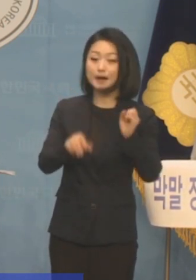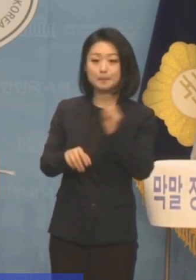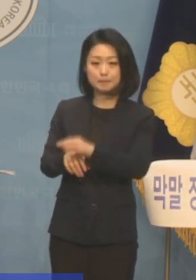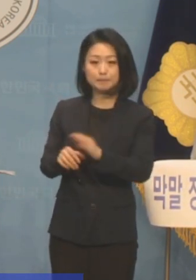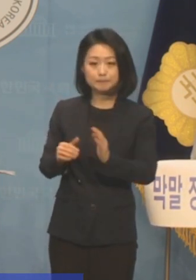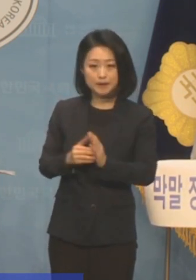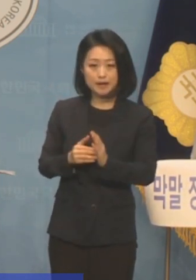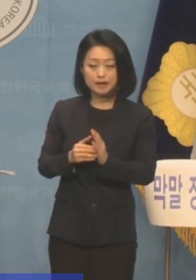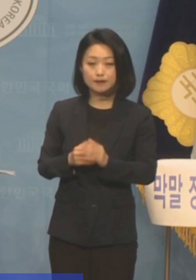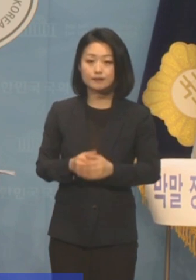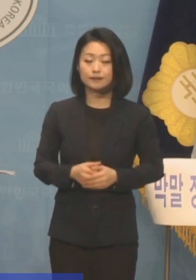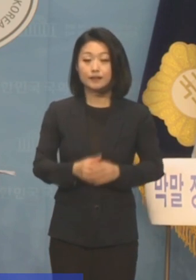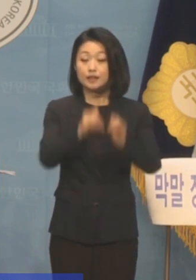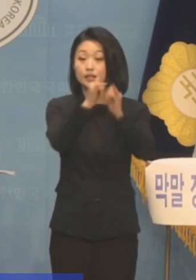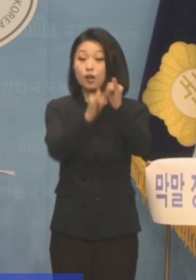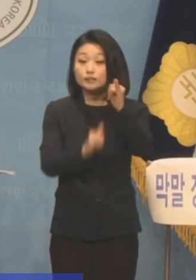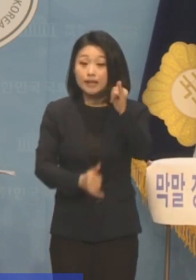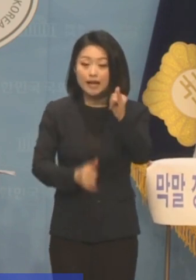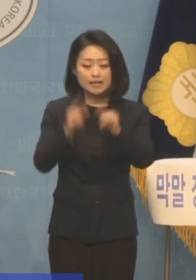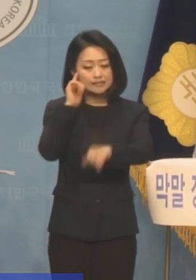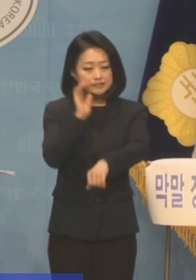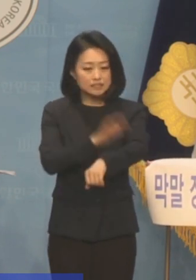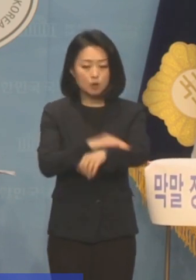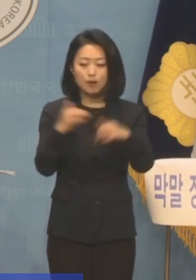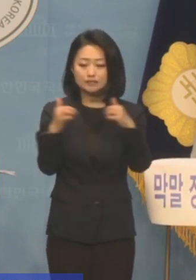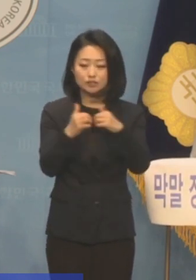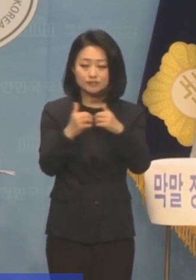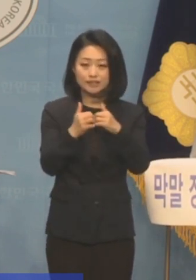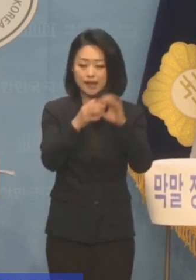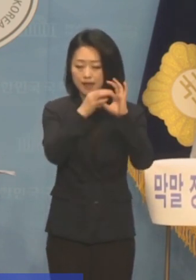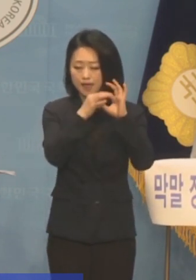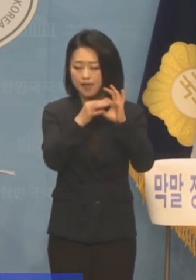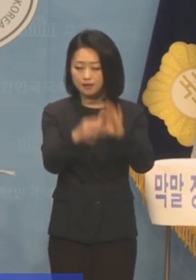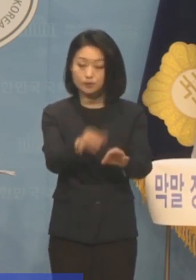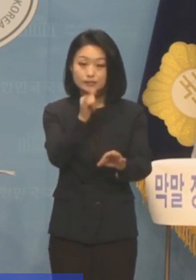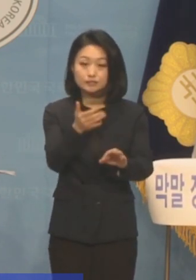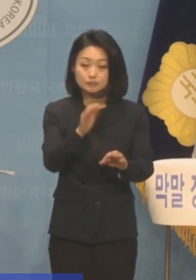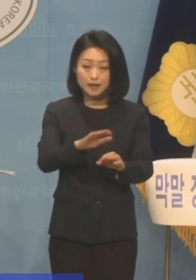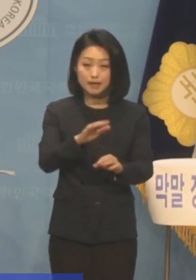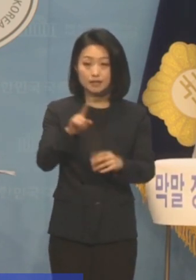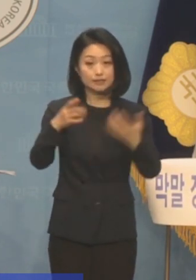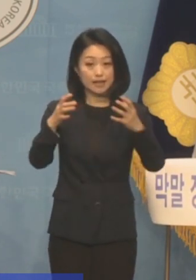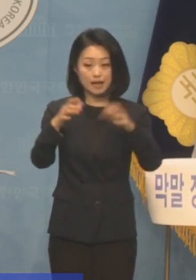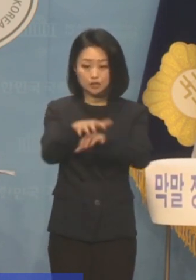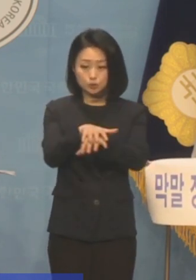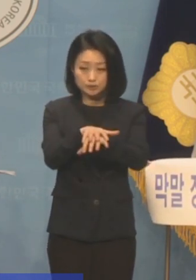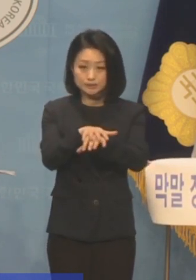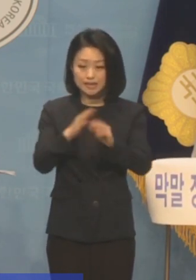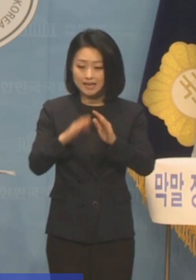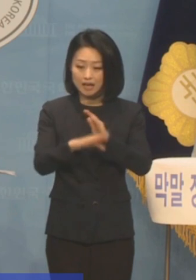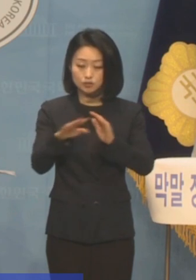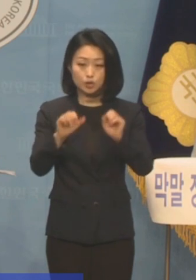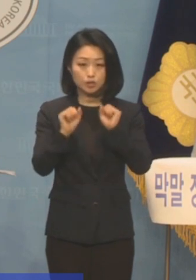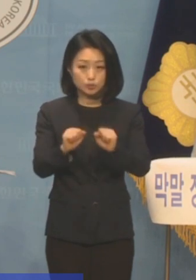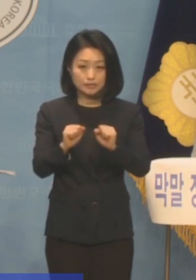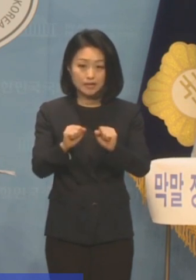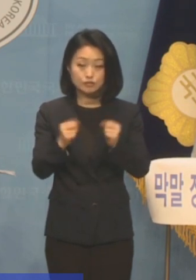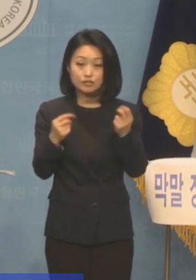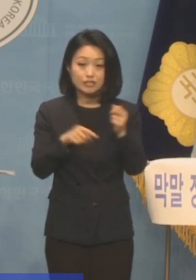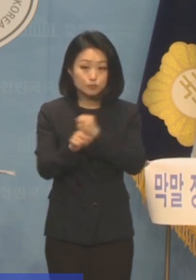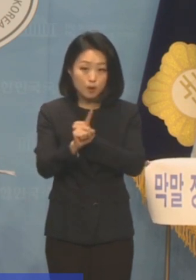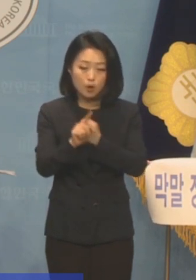했습니다 인류의 역사는 수많은 지혜와 전쟁을 겪에 이어왔지만 한 국가나 어떤 조직이나 가정이 존립할 수 있는